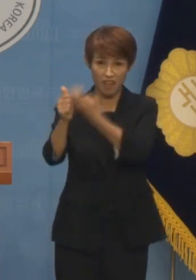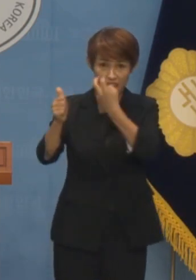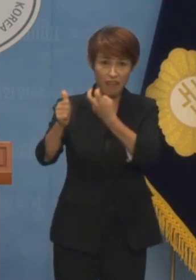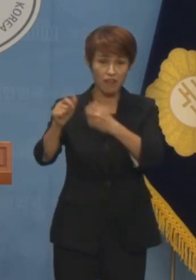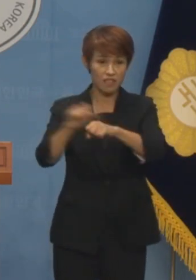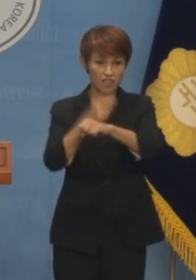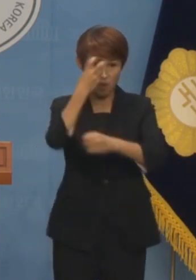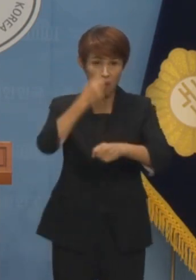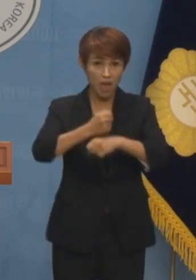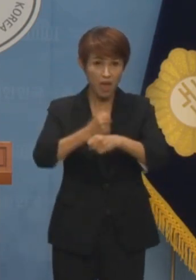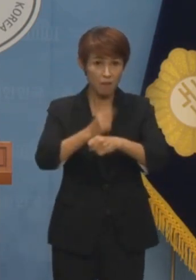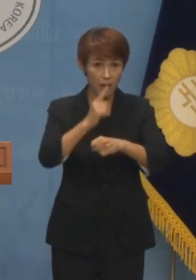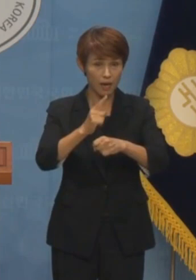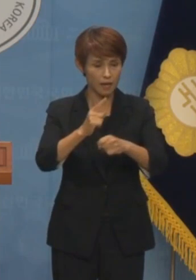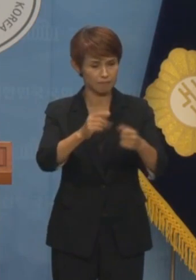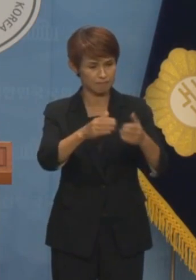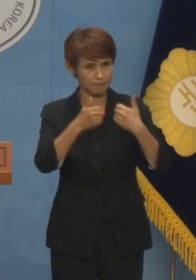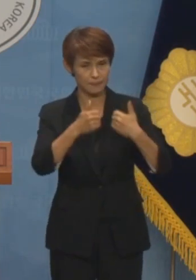할 것입니다.